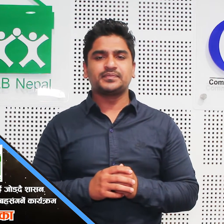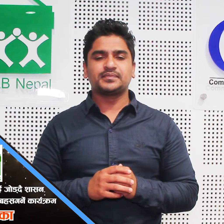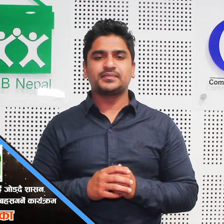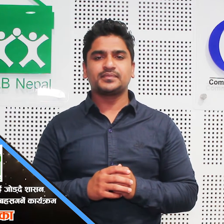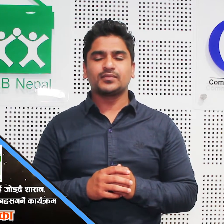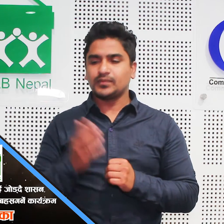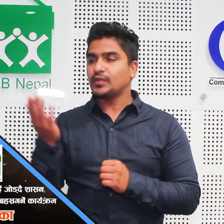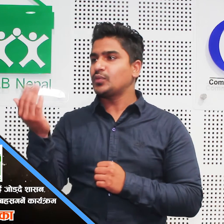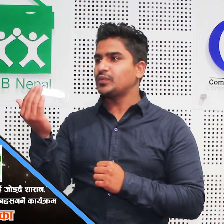खै दिनुहोस् त।